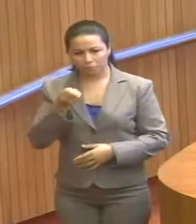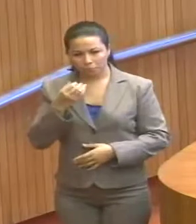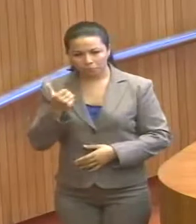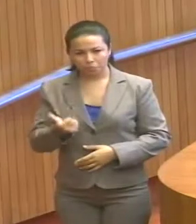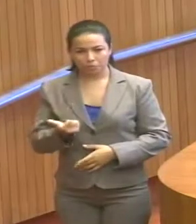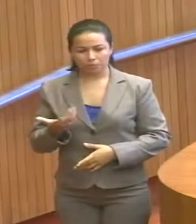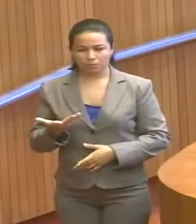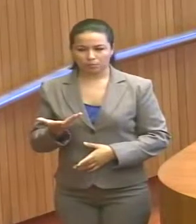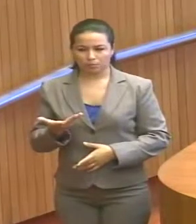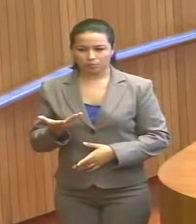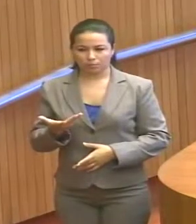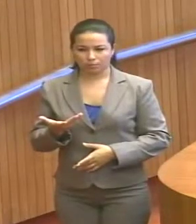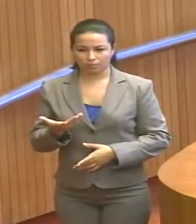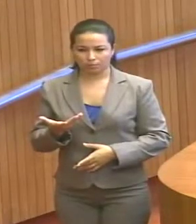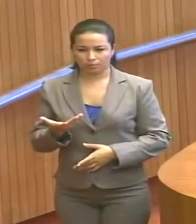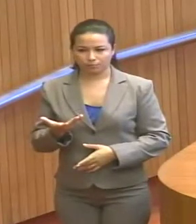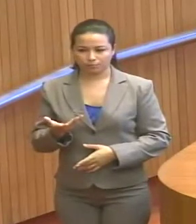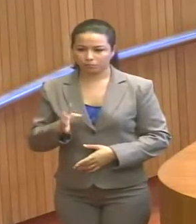bem